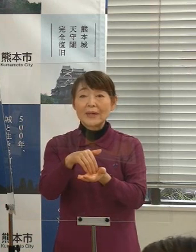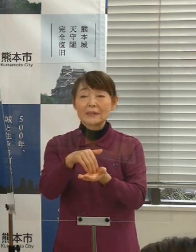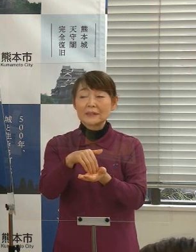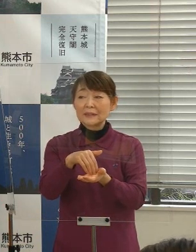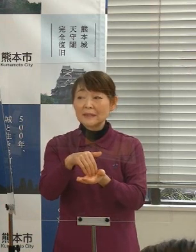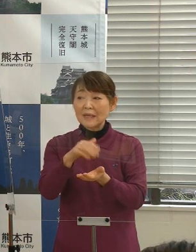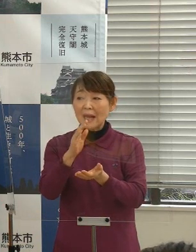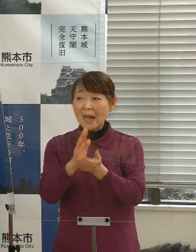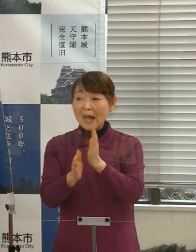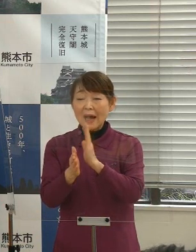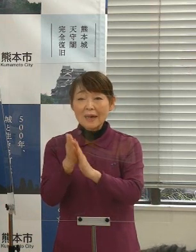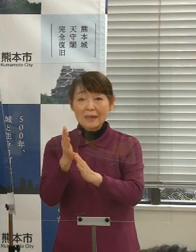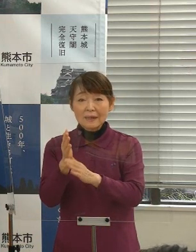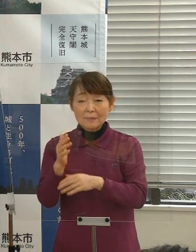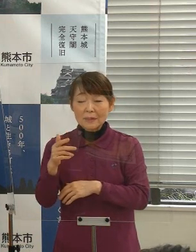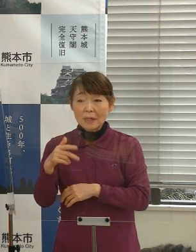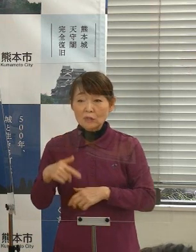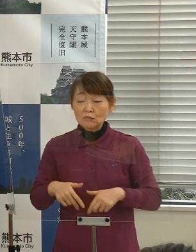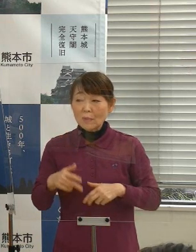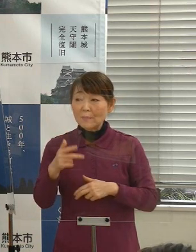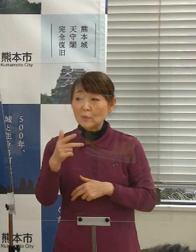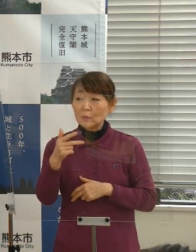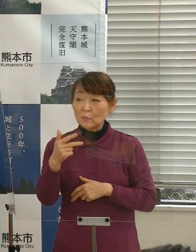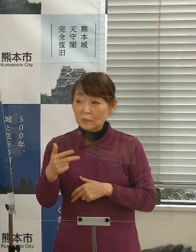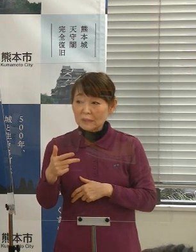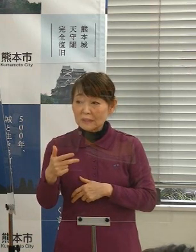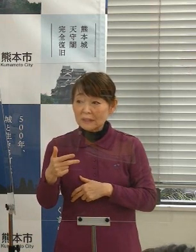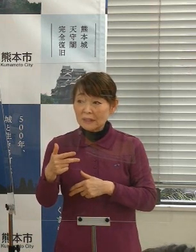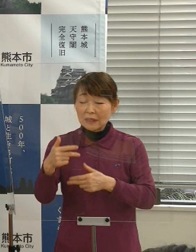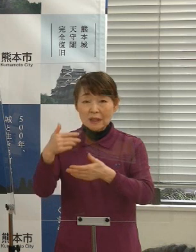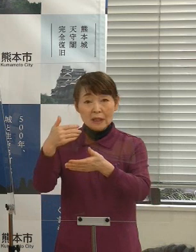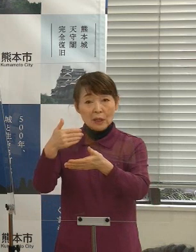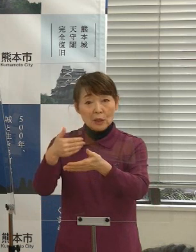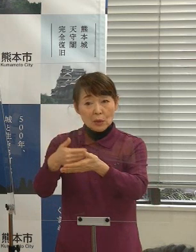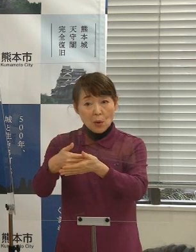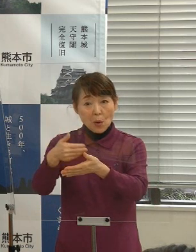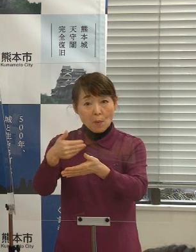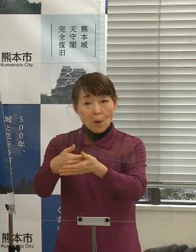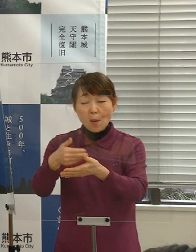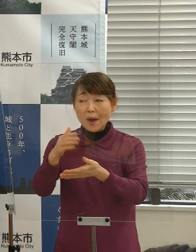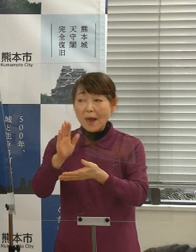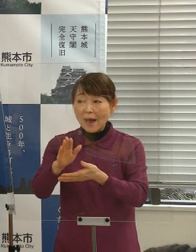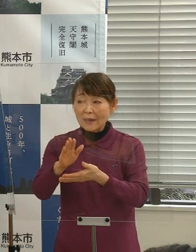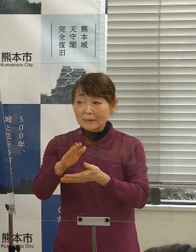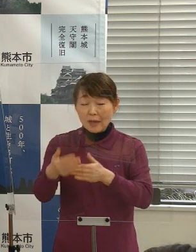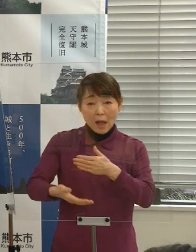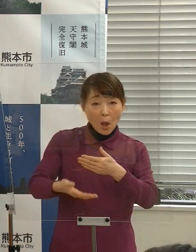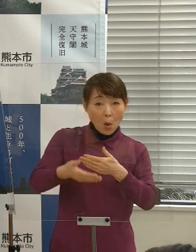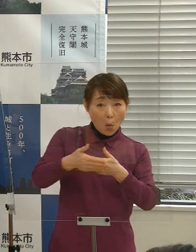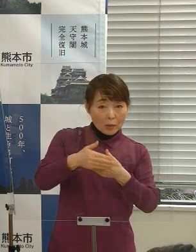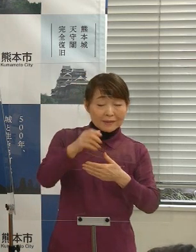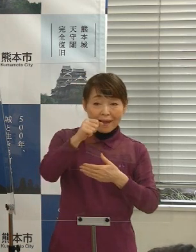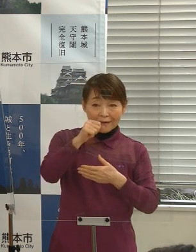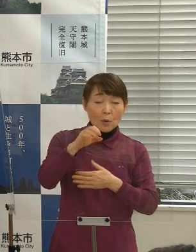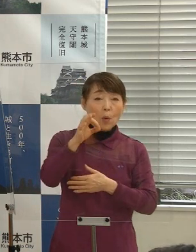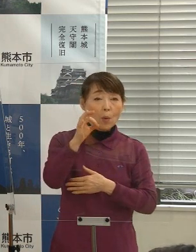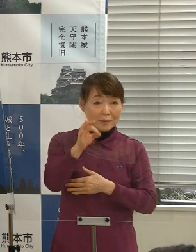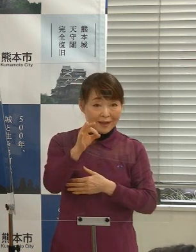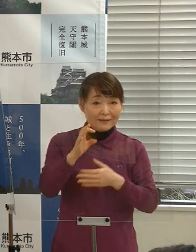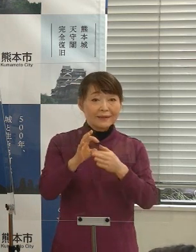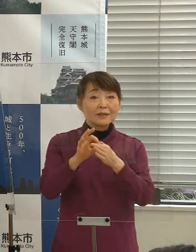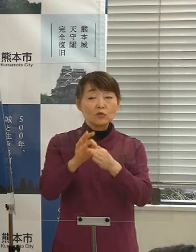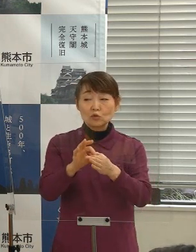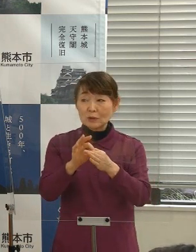めて市の方にも要望がありました。要望事項多岐にわたっておりましたけれども、これまで補正予算等でですね、いろんな補助